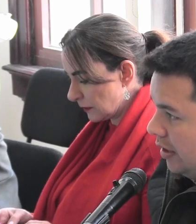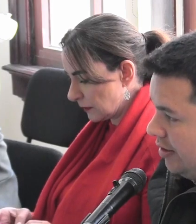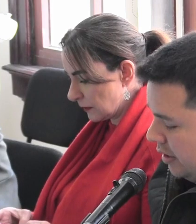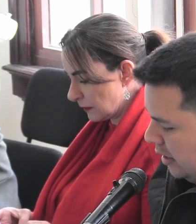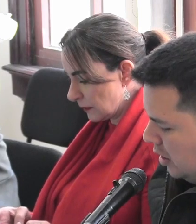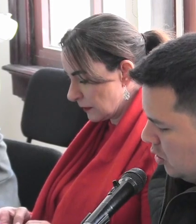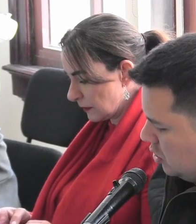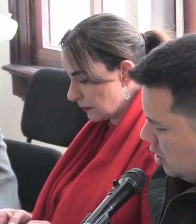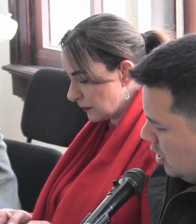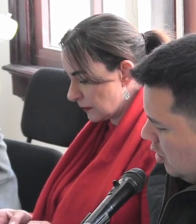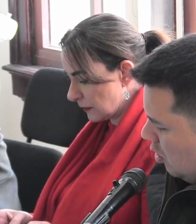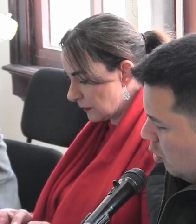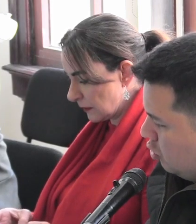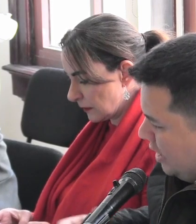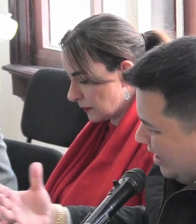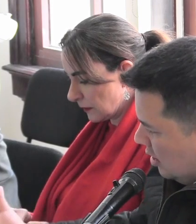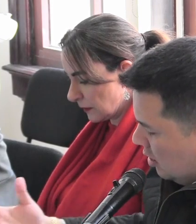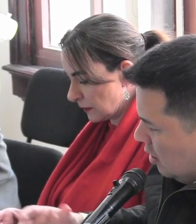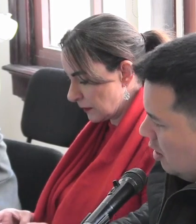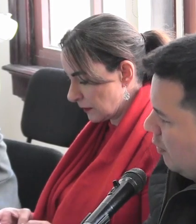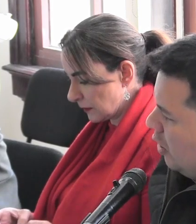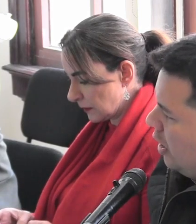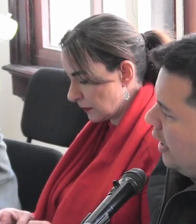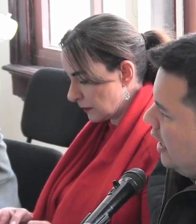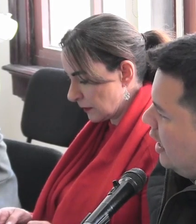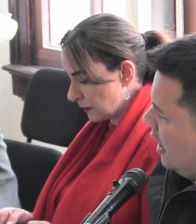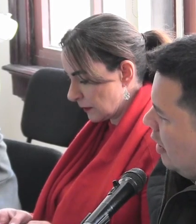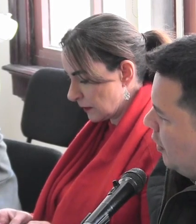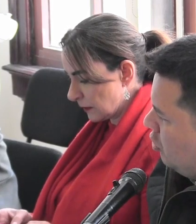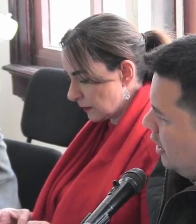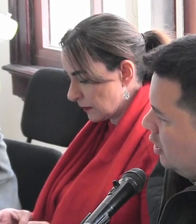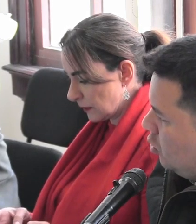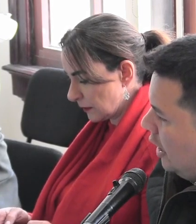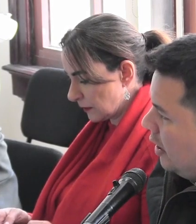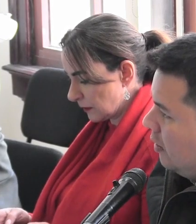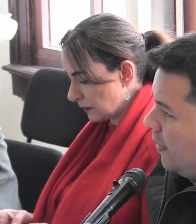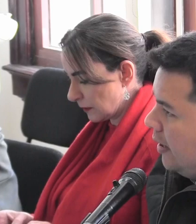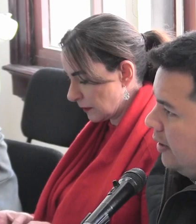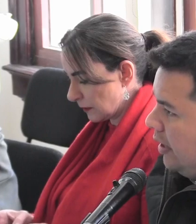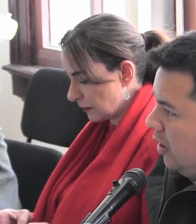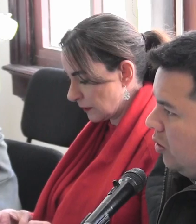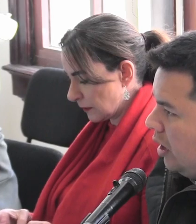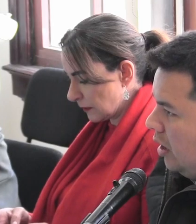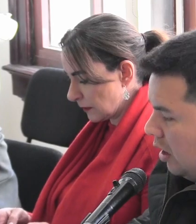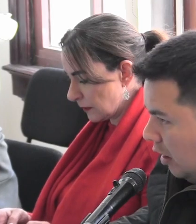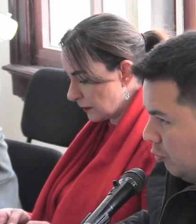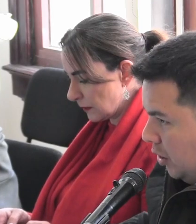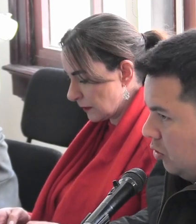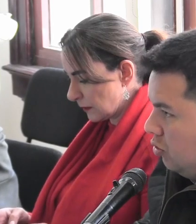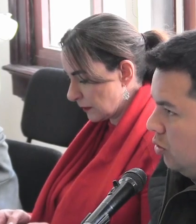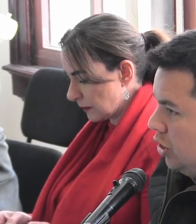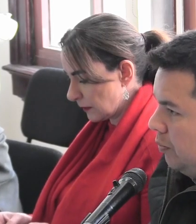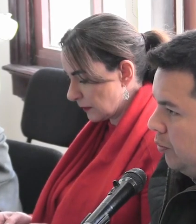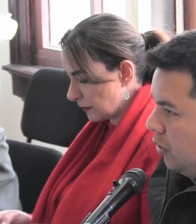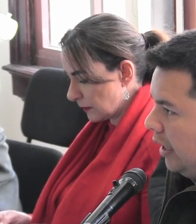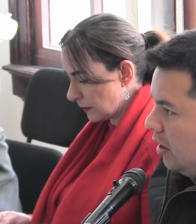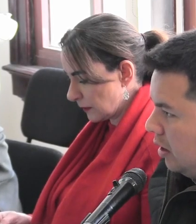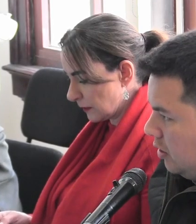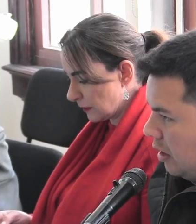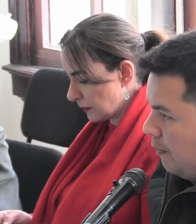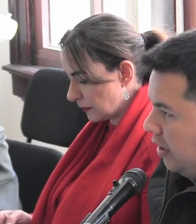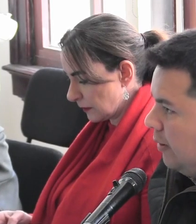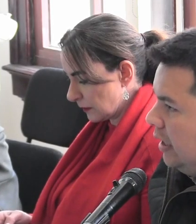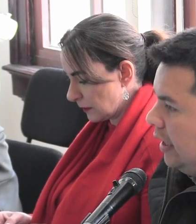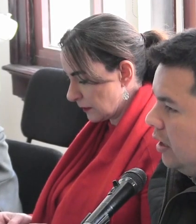creo que deben de ser técnicos, usted valoraría a la persona titular, dado que respeto su lucha popular,